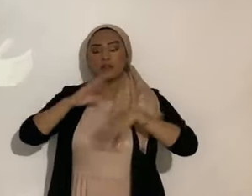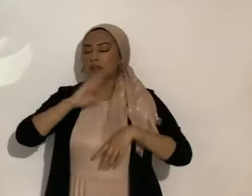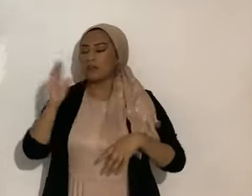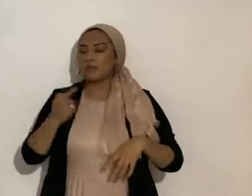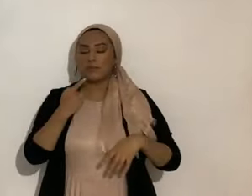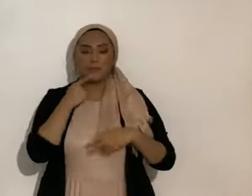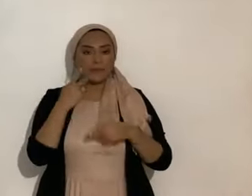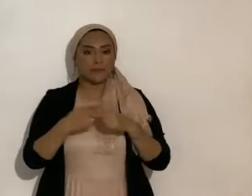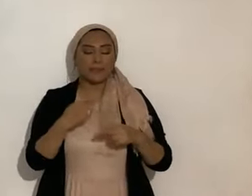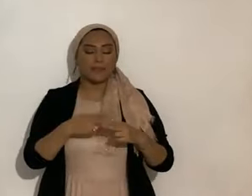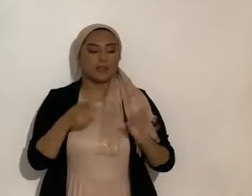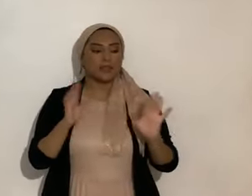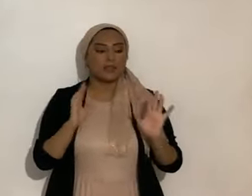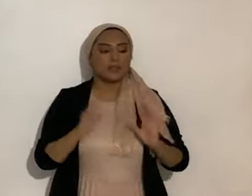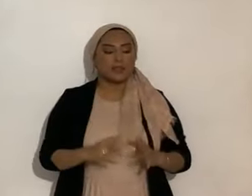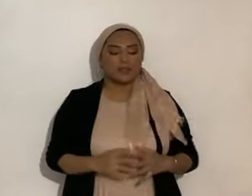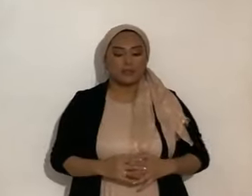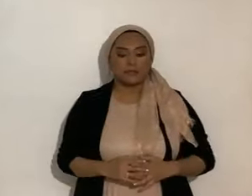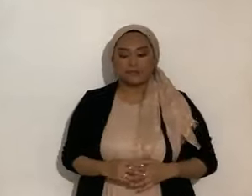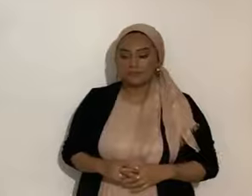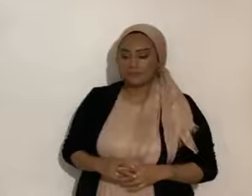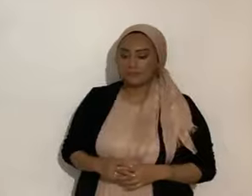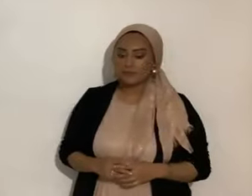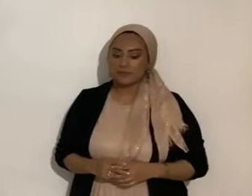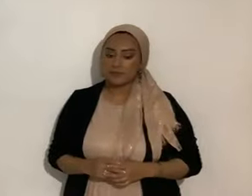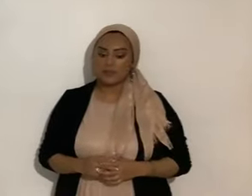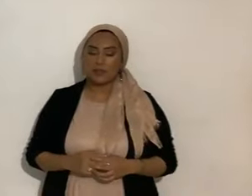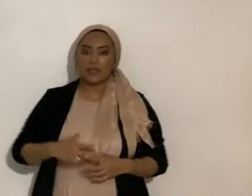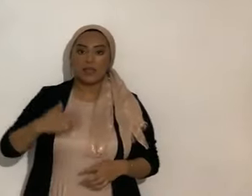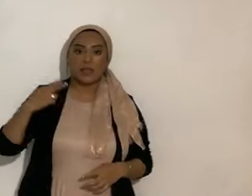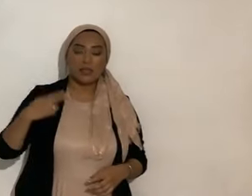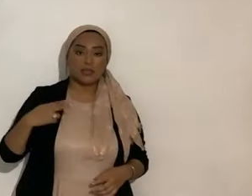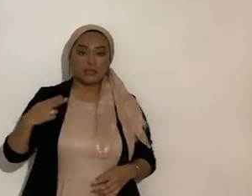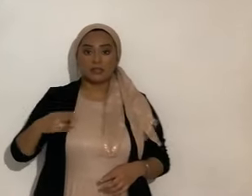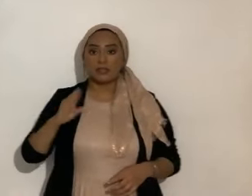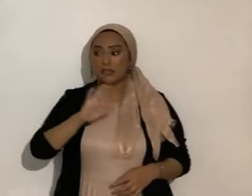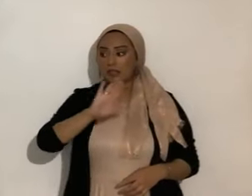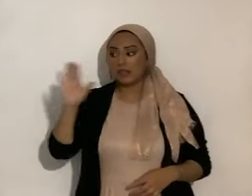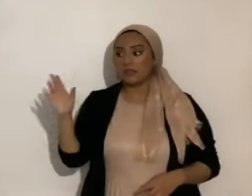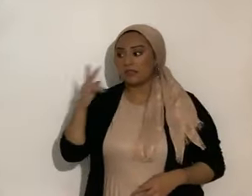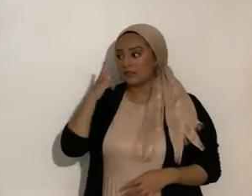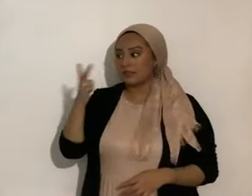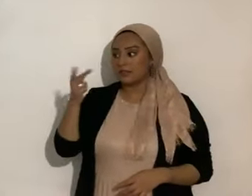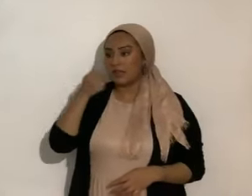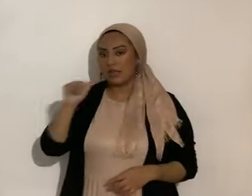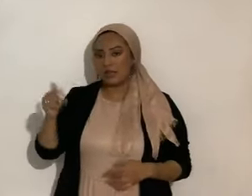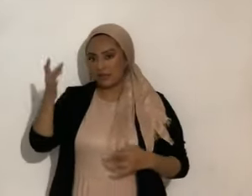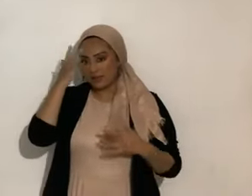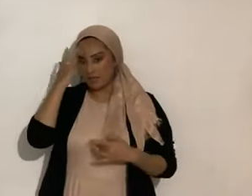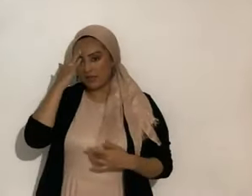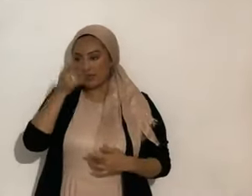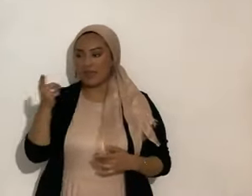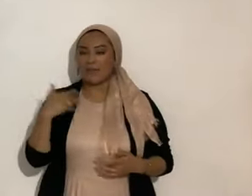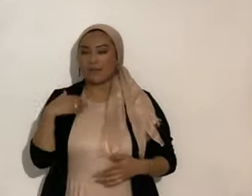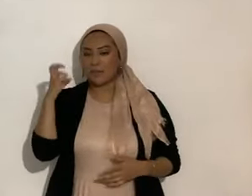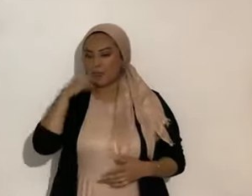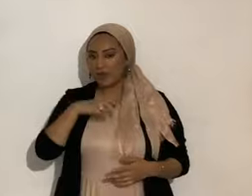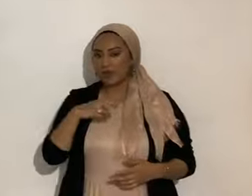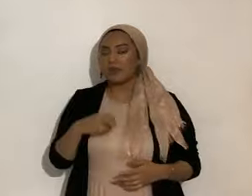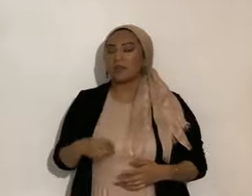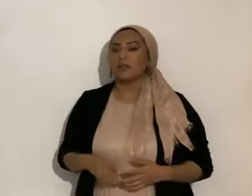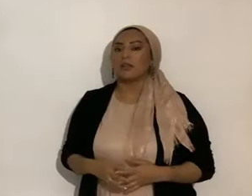no estoy pecando por ello, ¿verdad? En la historia clínica, para ver alguna infección que tuvieran rara ahí